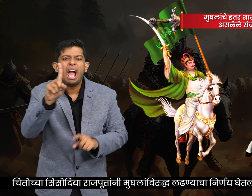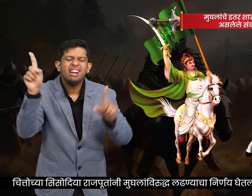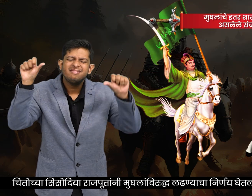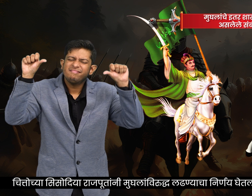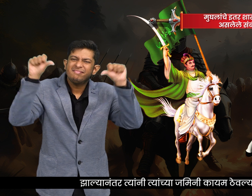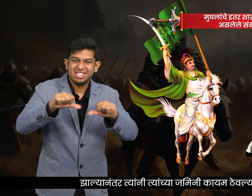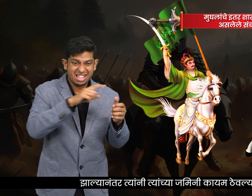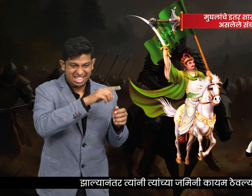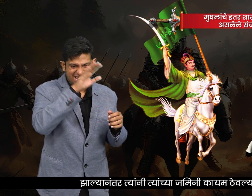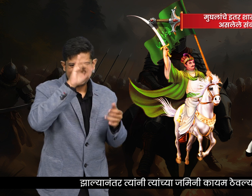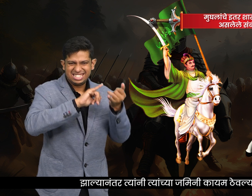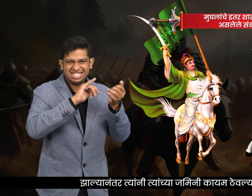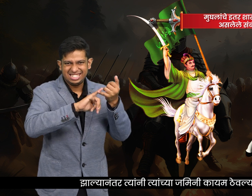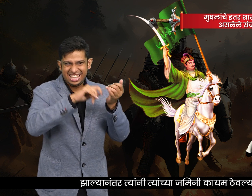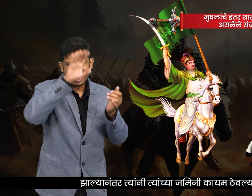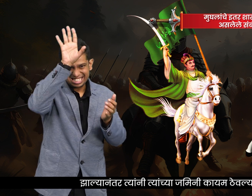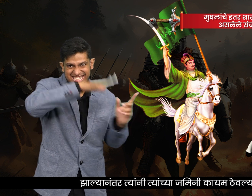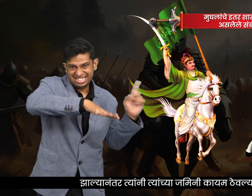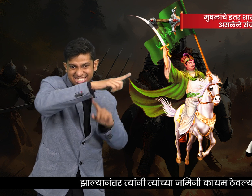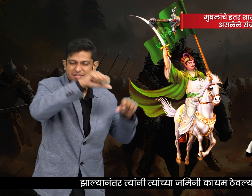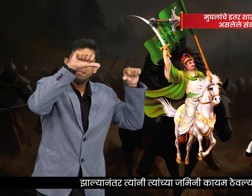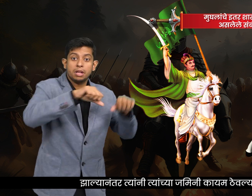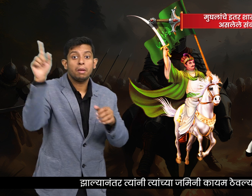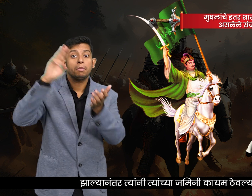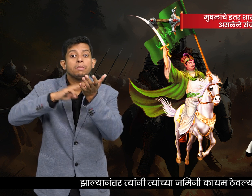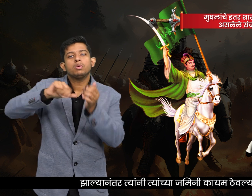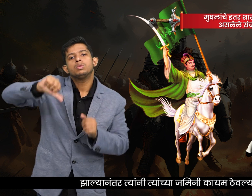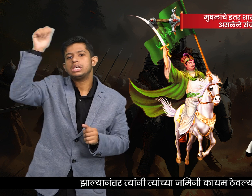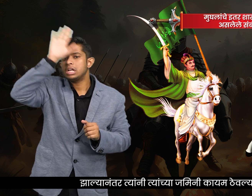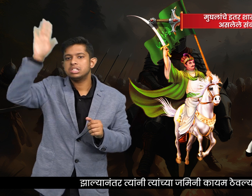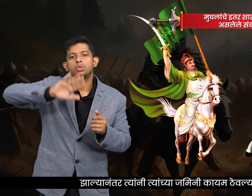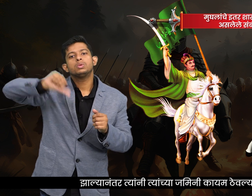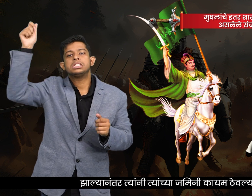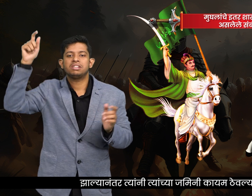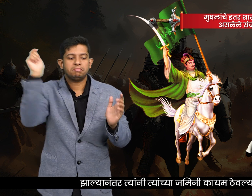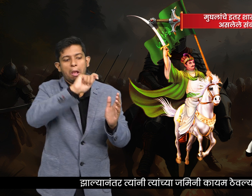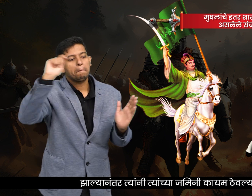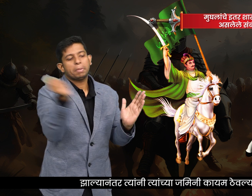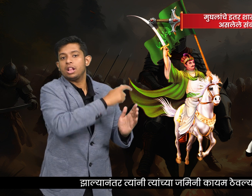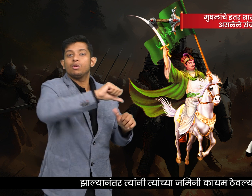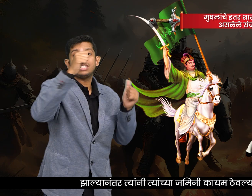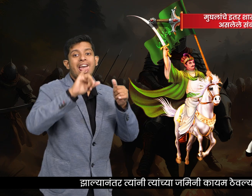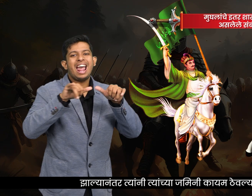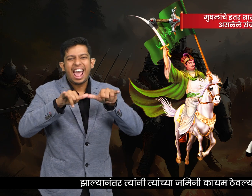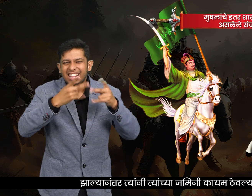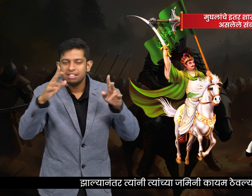पराभव झाल्यानंतर त्यांनी त्यांच्या जमिनी कायम ठेवल्या.